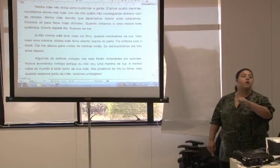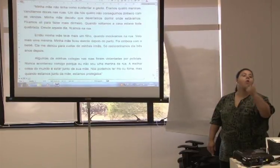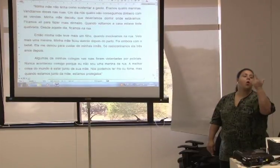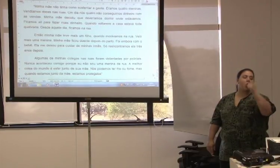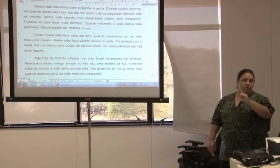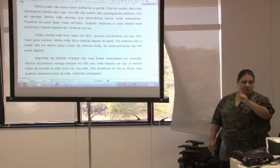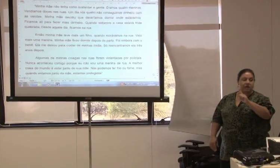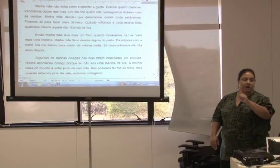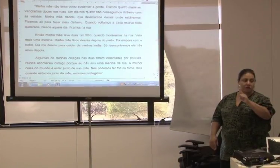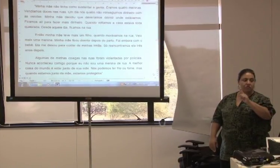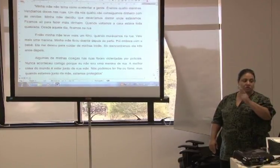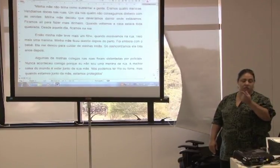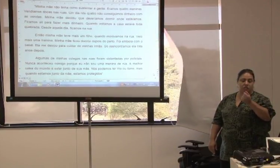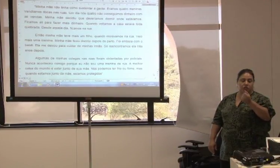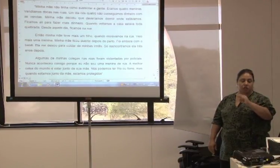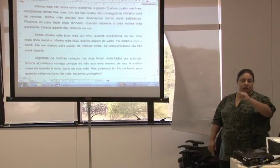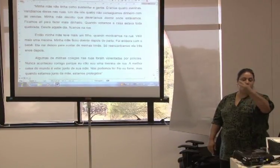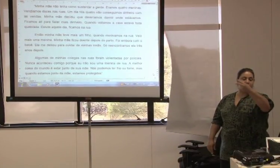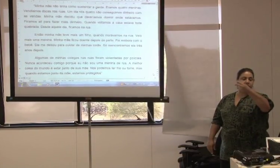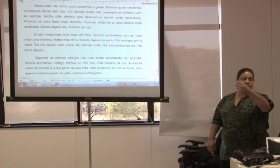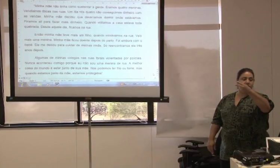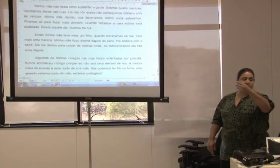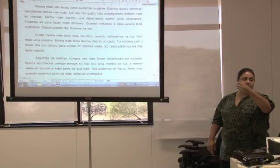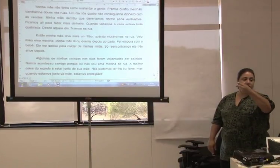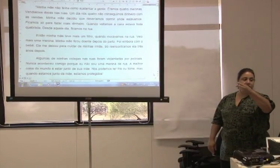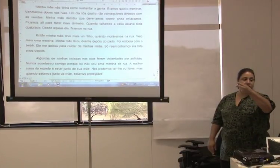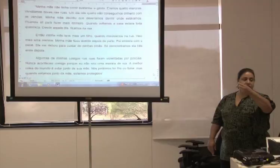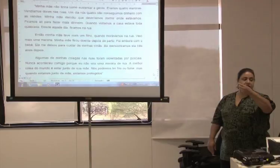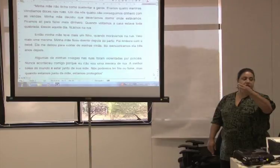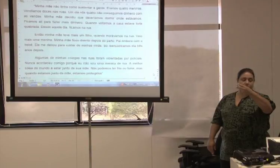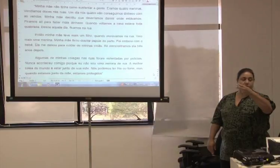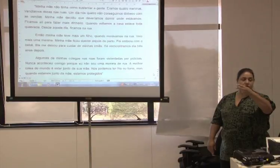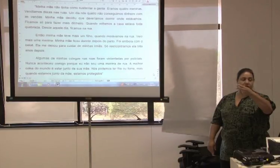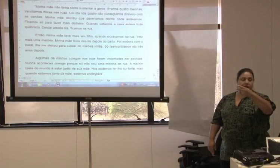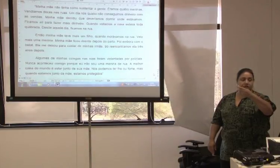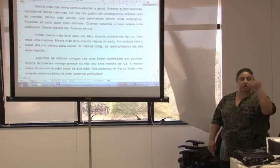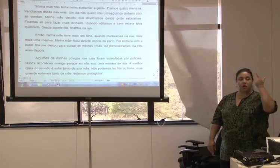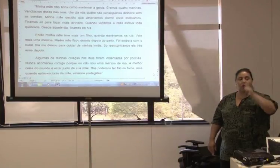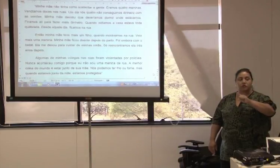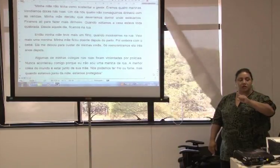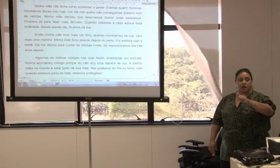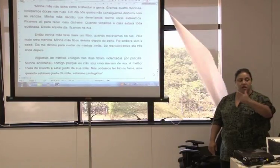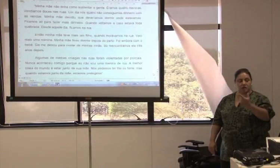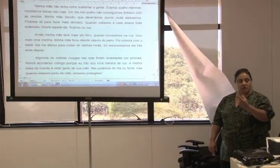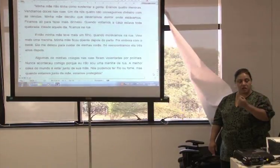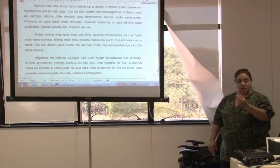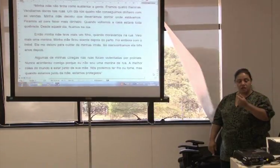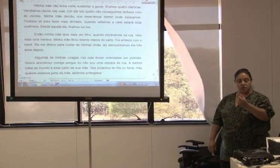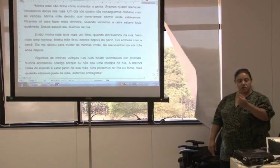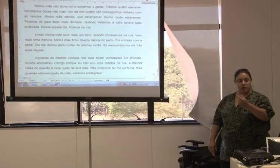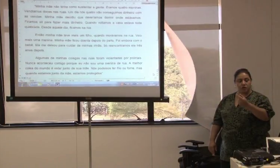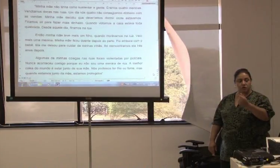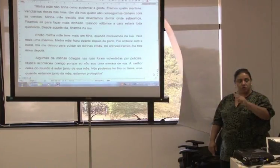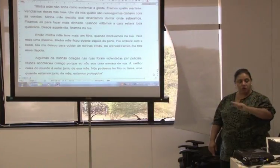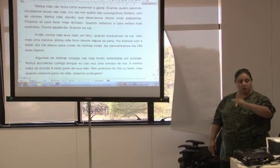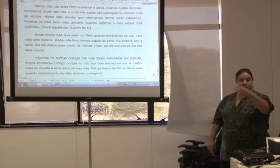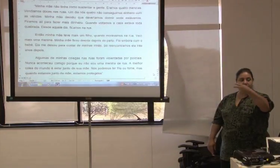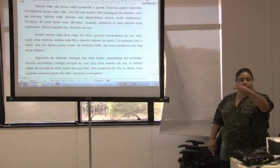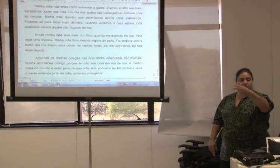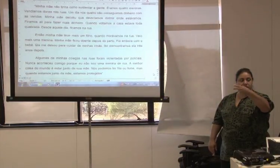dinheiro. Conseguir dinheiro mais. Você pode usar esse. Conseguir dinheiro Você não fica mais. só pegar a letra,